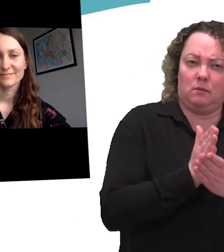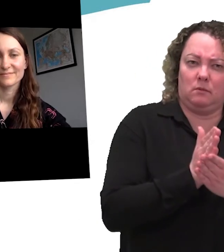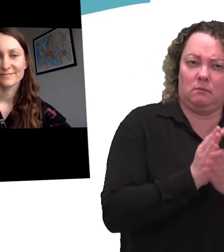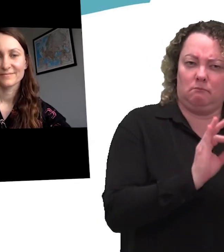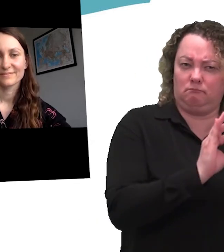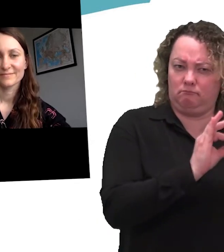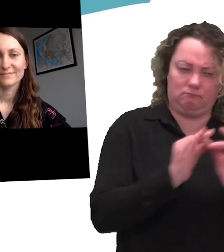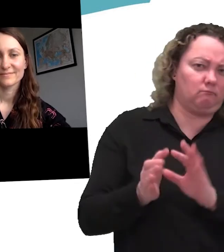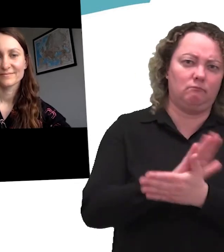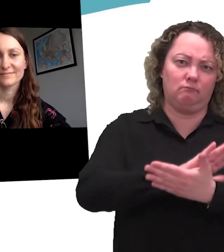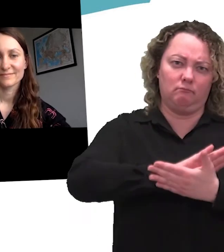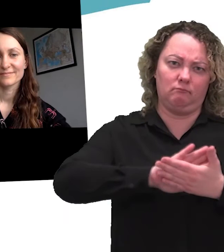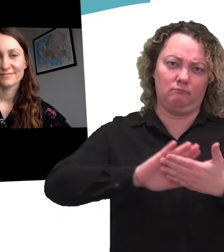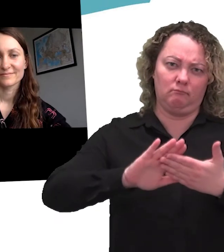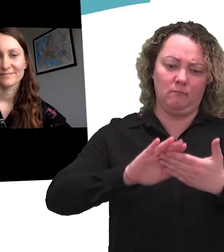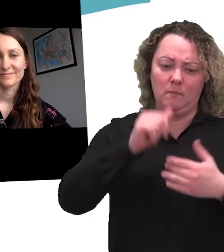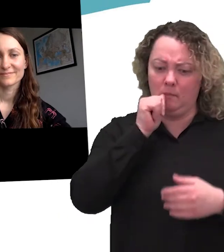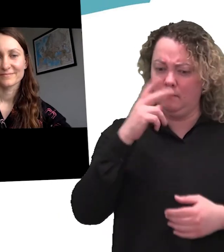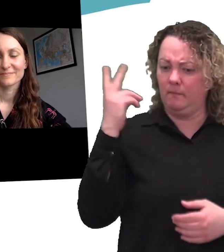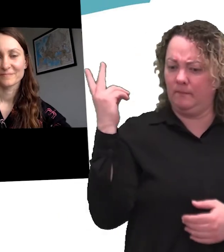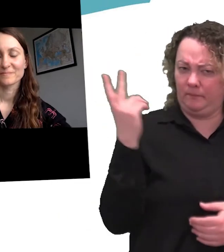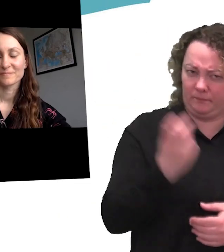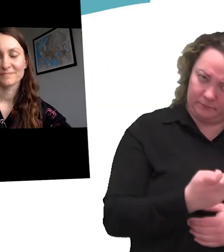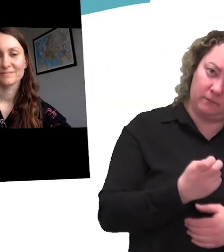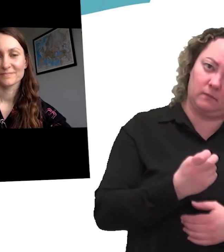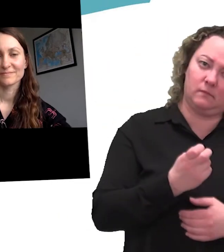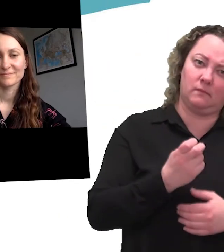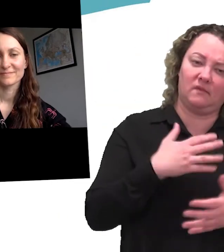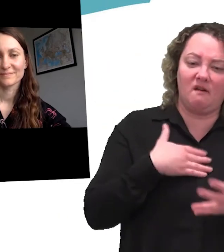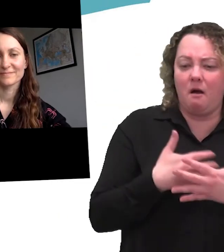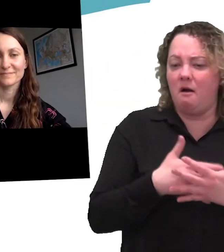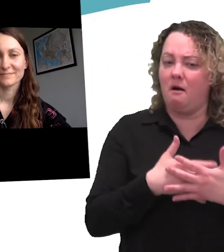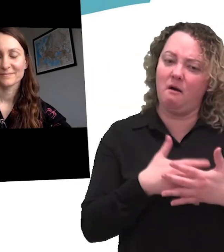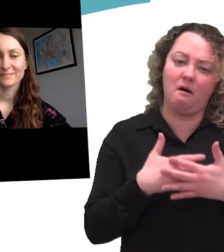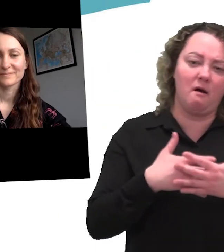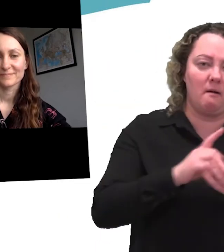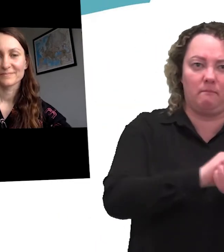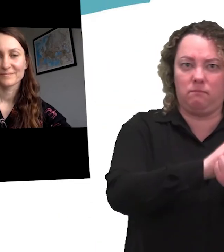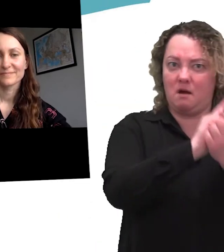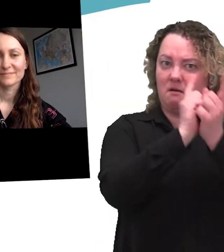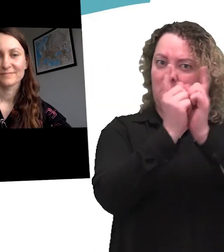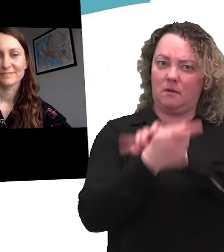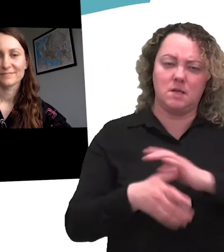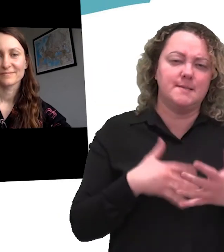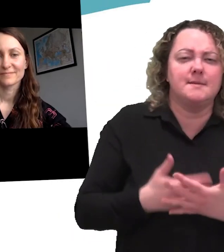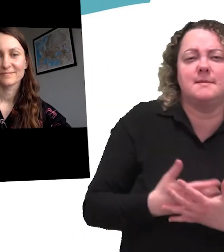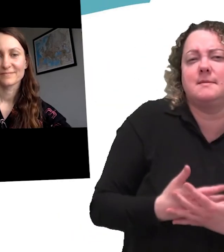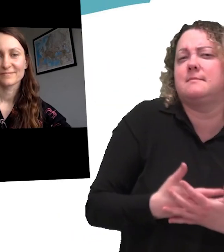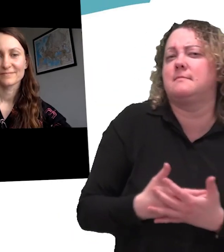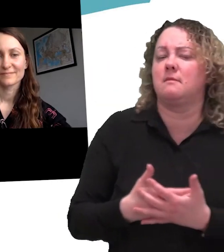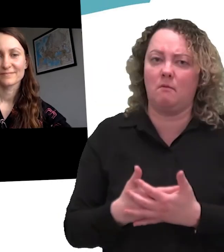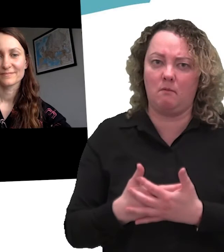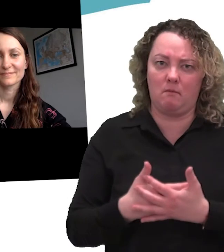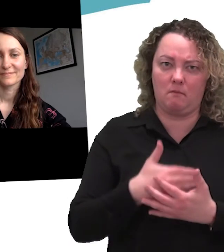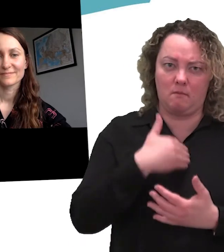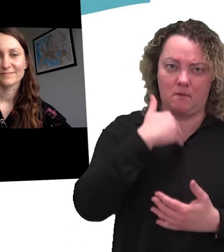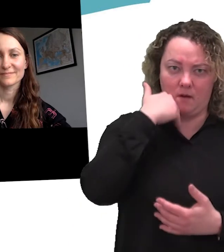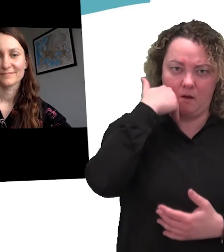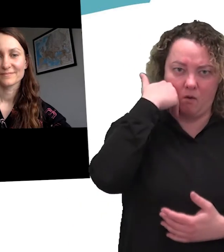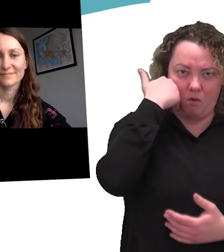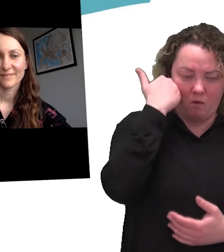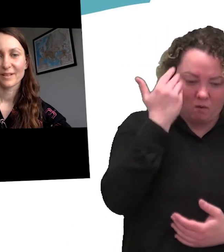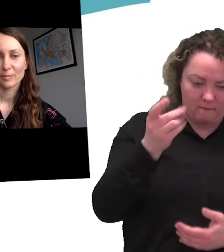porą savaičių būna labai akivaizdus pokyčiai. Labai akivaizdus. Bet jeigu mes patys viduj turim